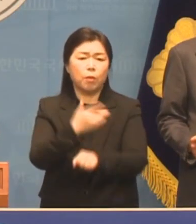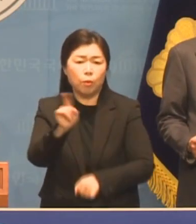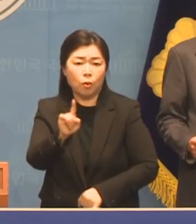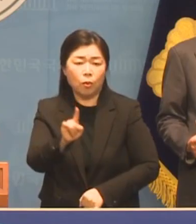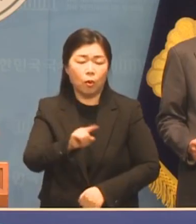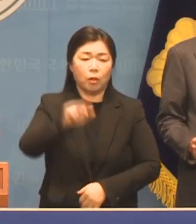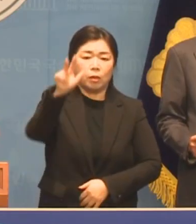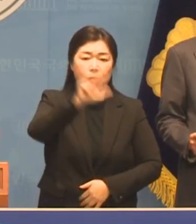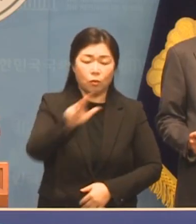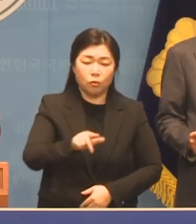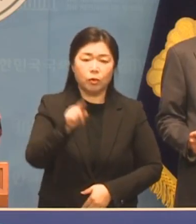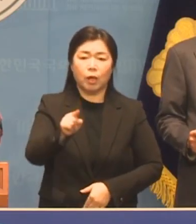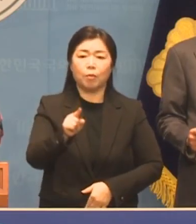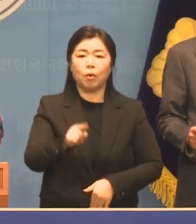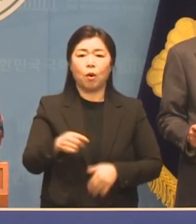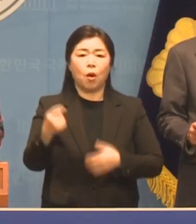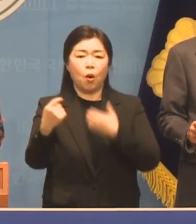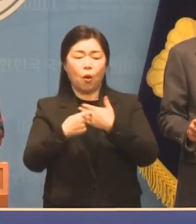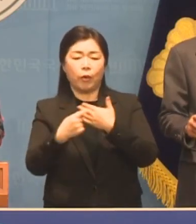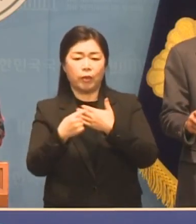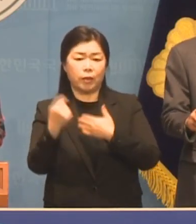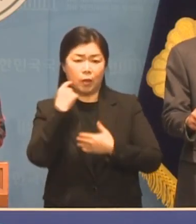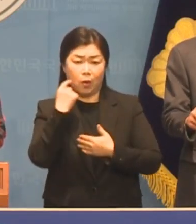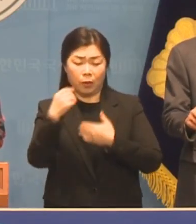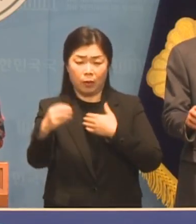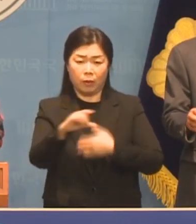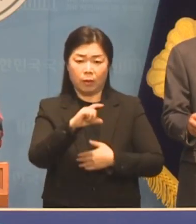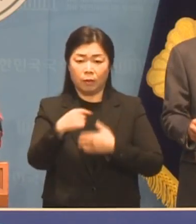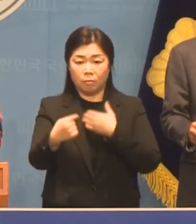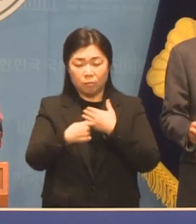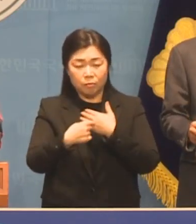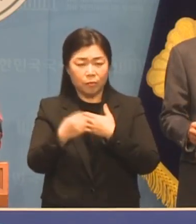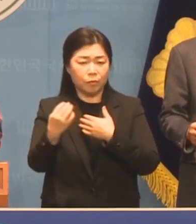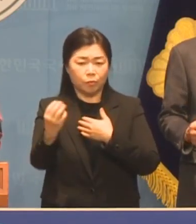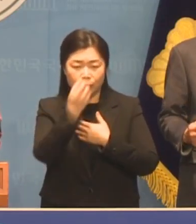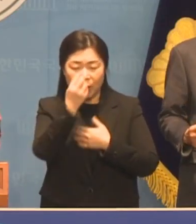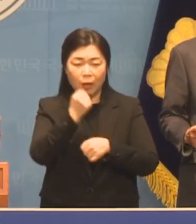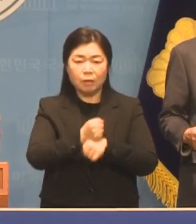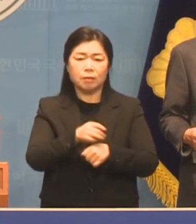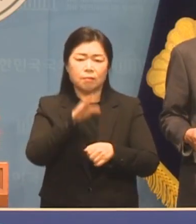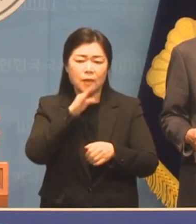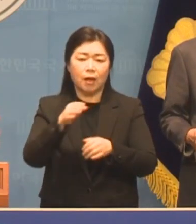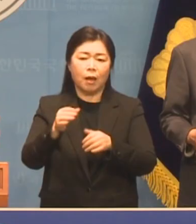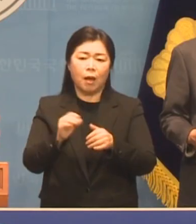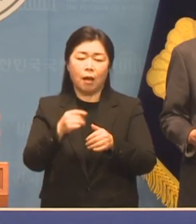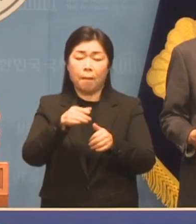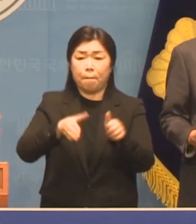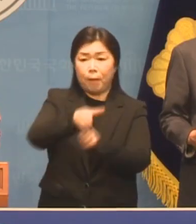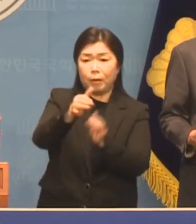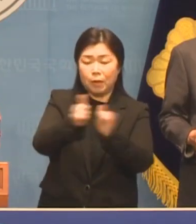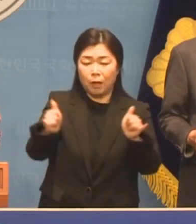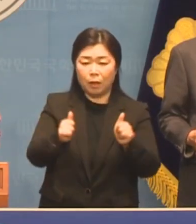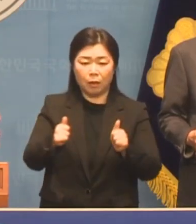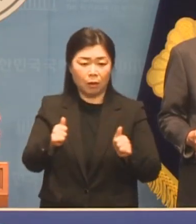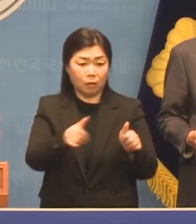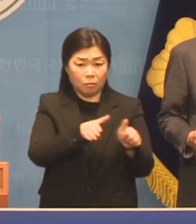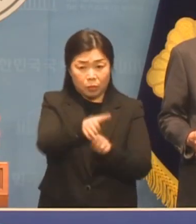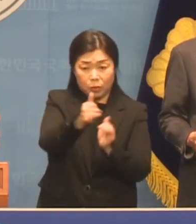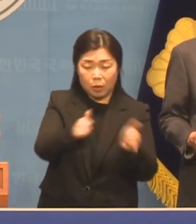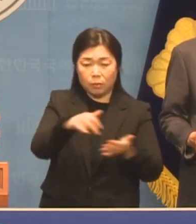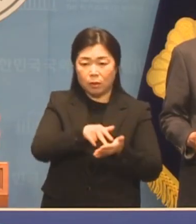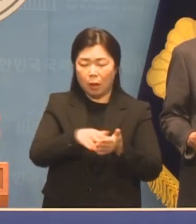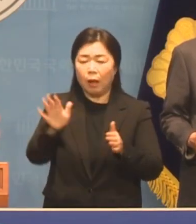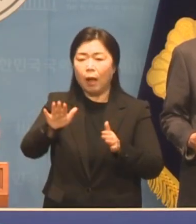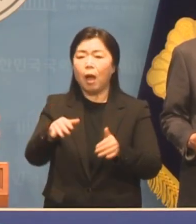PBM 보호협의회라는 허울 좋은 명칭으로 위장하여 가해자가 피해자를 보호한다는 이상한 논리를